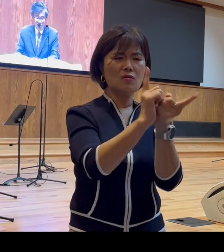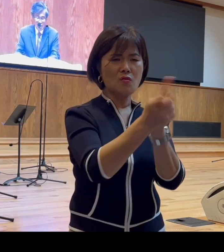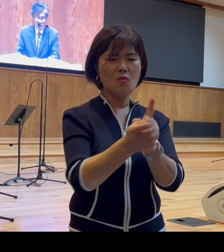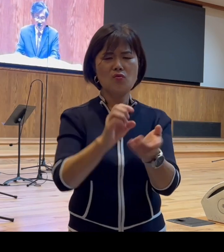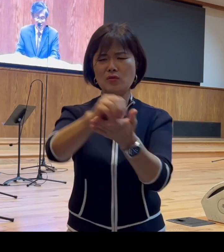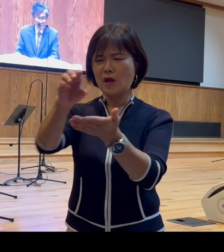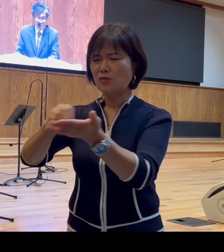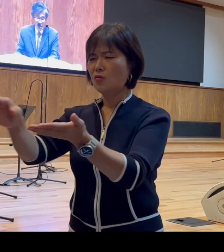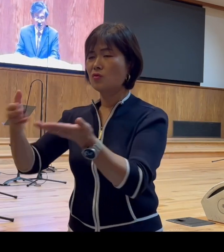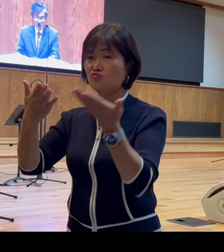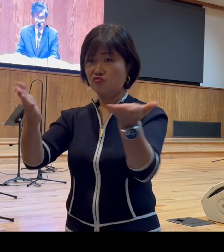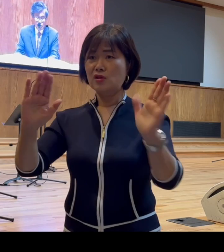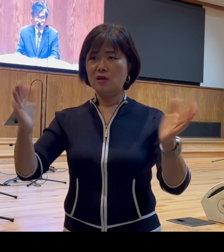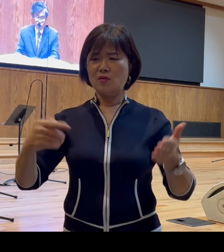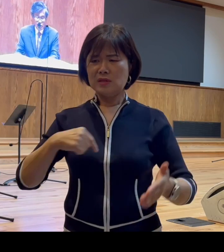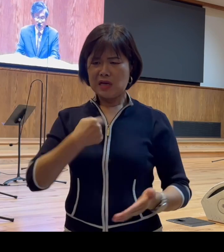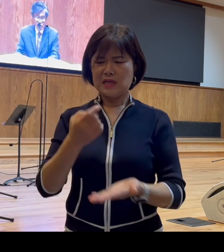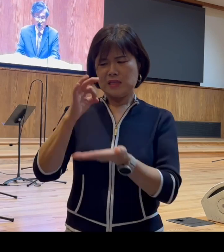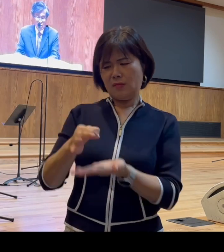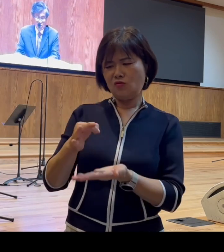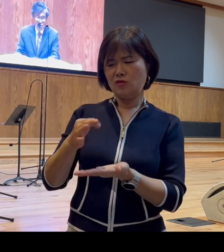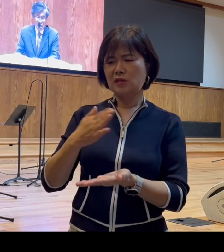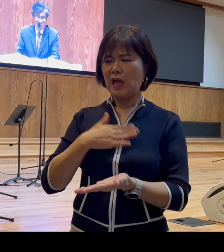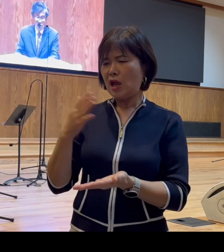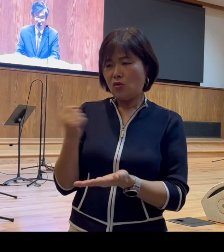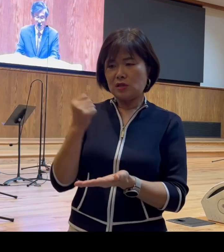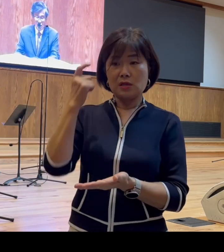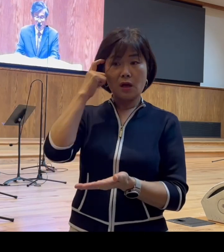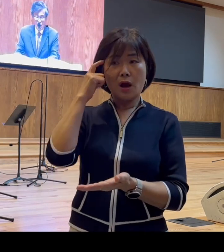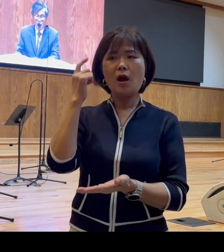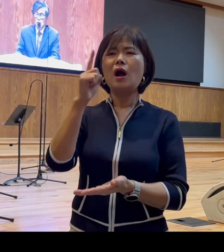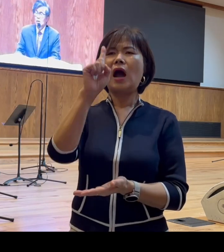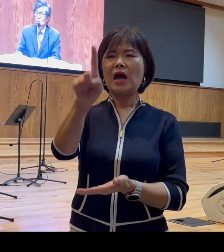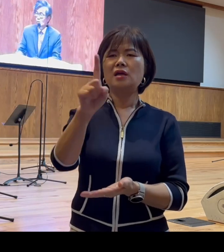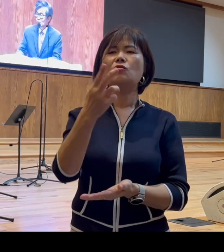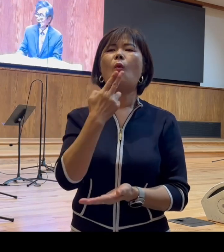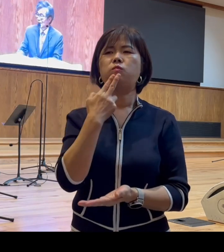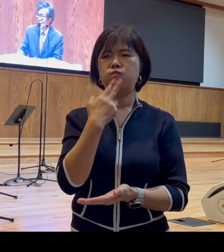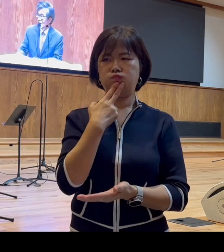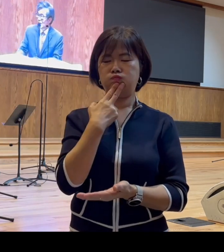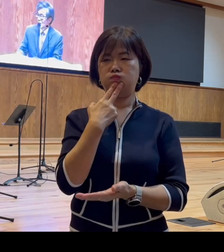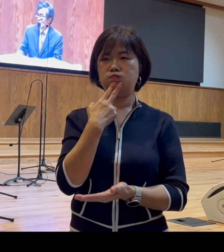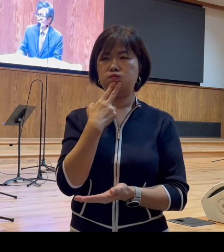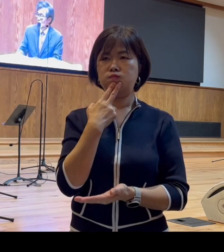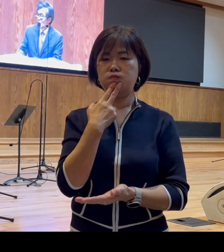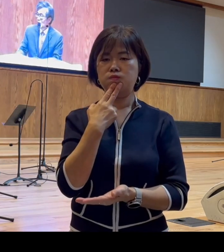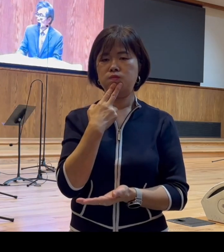통용하고 자기 재물을 조금이라도 자기 것이라 하는 이가 하나도 없더라.